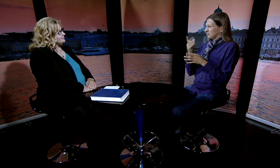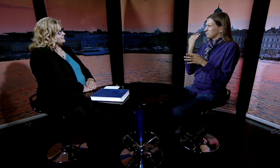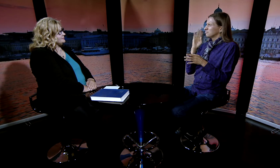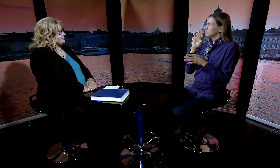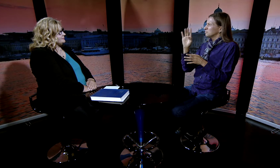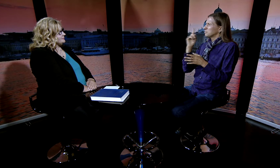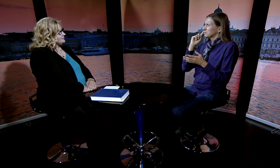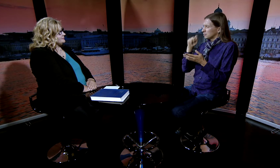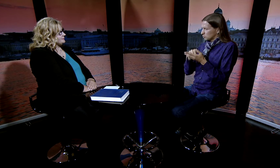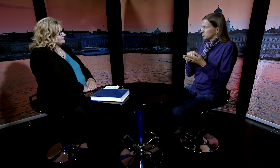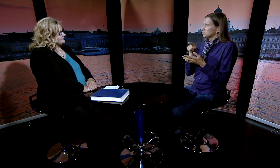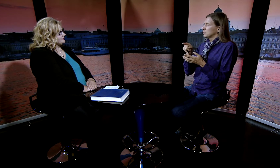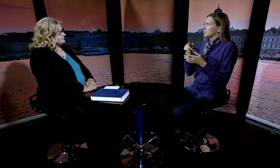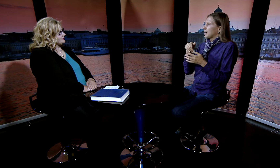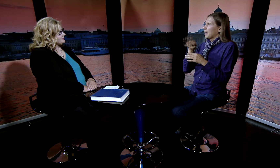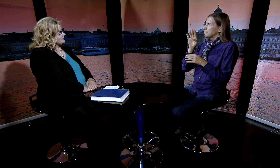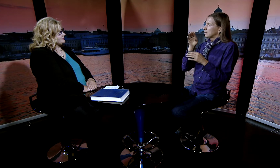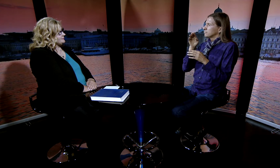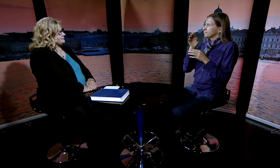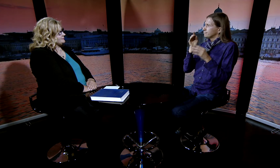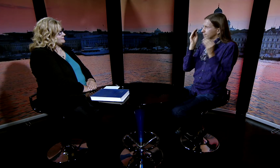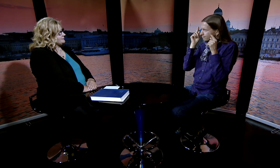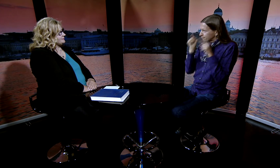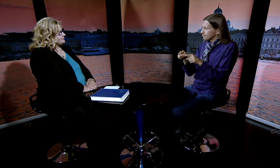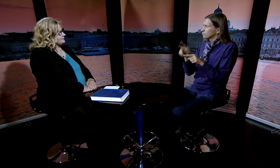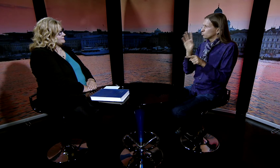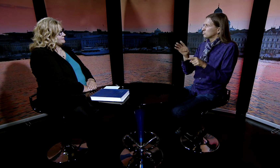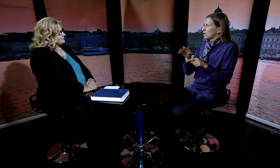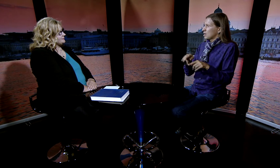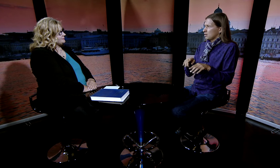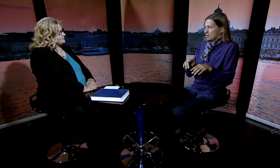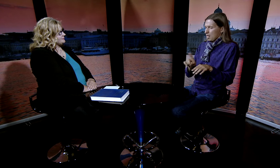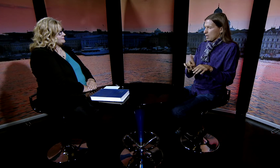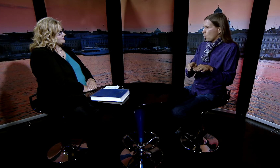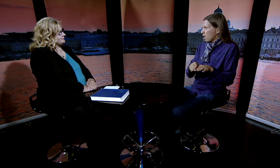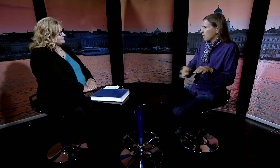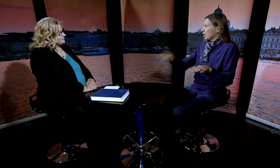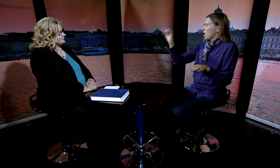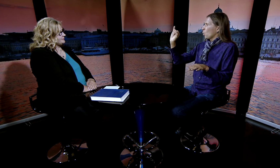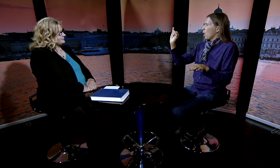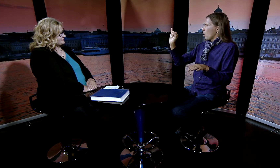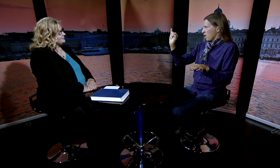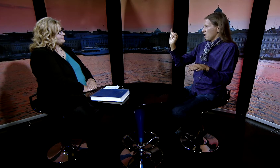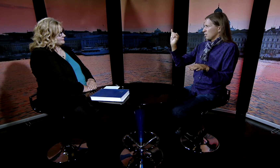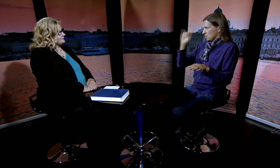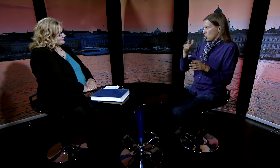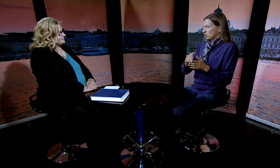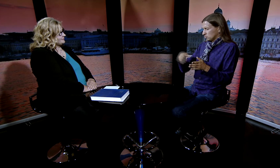Ennen kuin vastaan kysymykseen, kerron, mihin viittomakielisen luokan opettajan tutkinto antaa pätevyyden. Hän